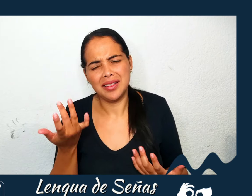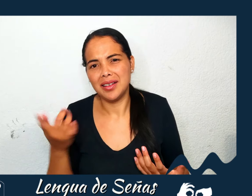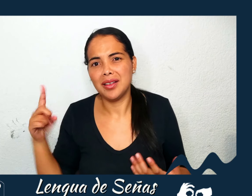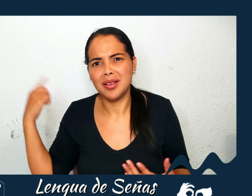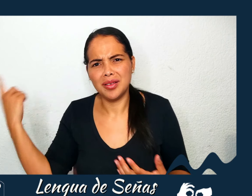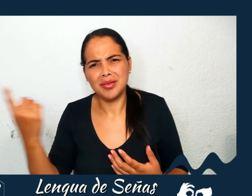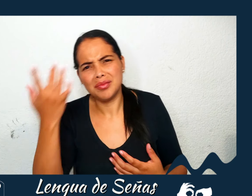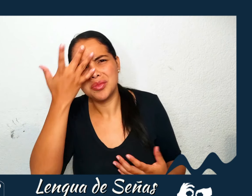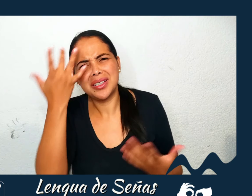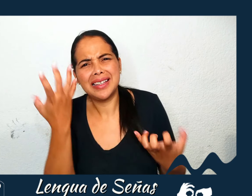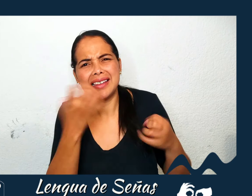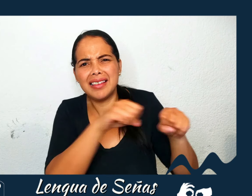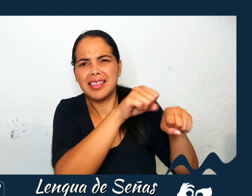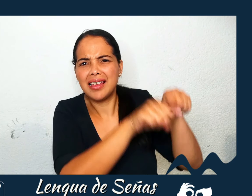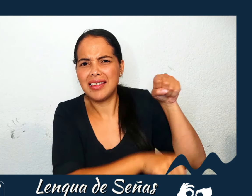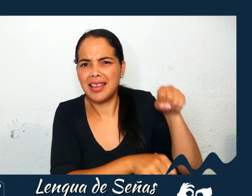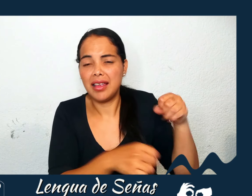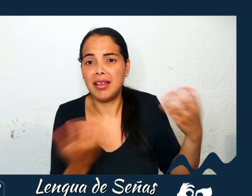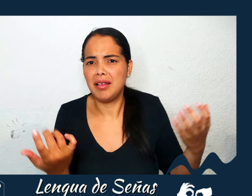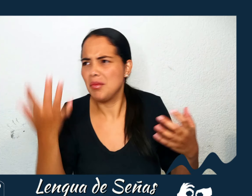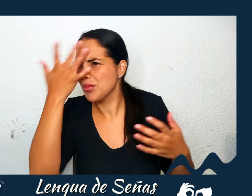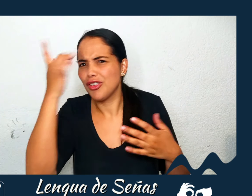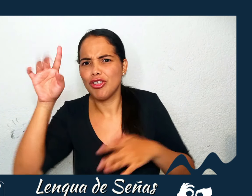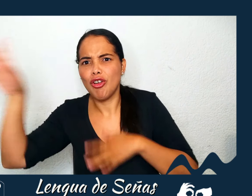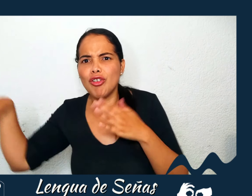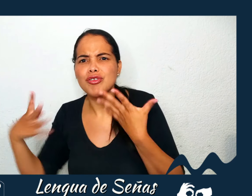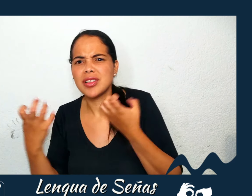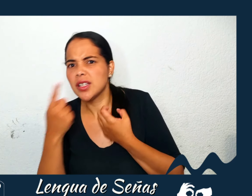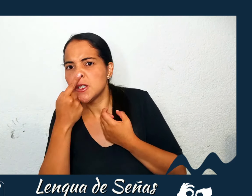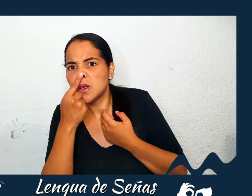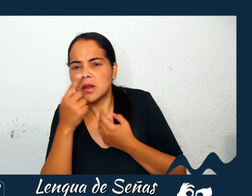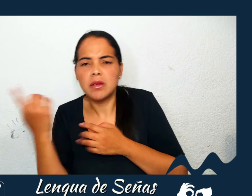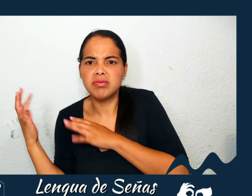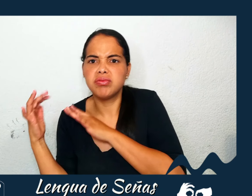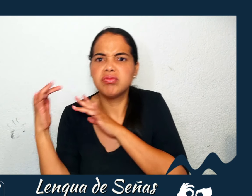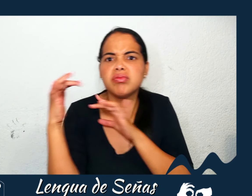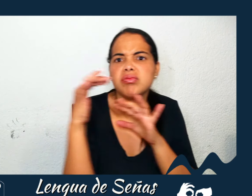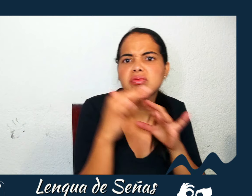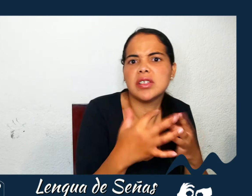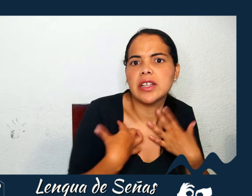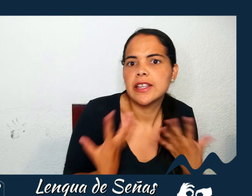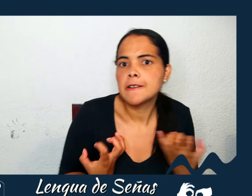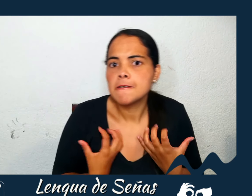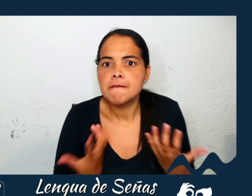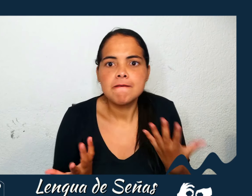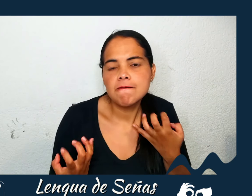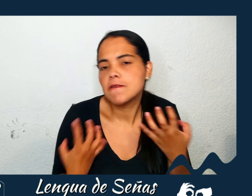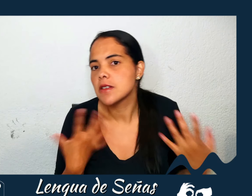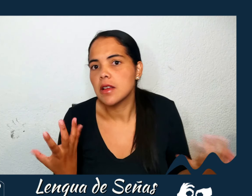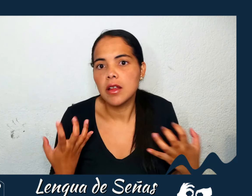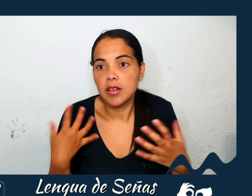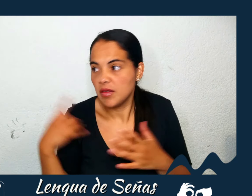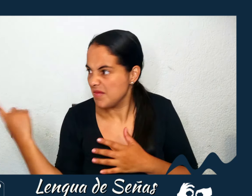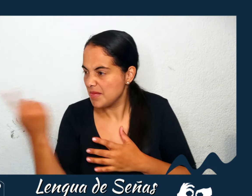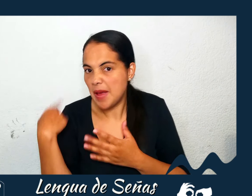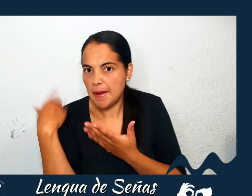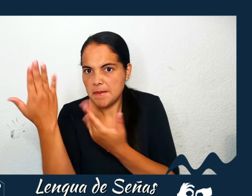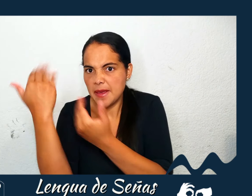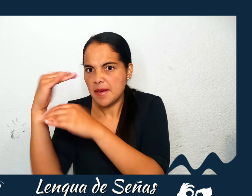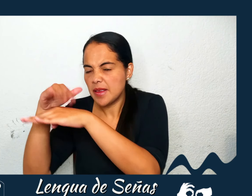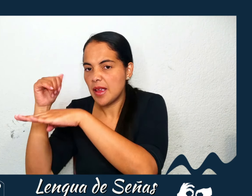¿Cuánto hubiera hecho daño si ellos no hubieran ido a averiguar? Pero ya de por sí estaban